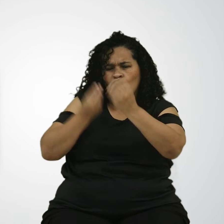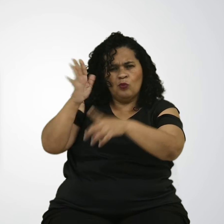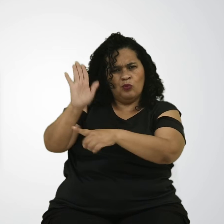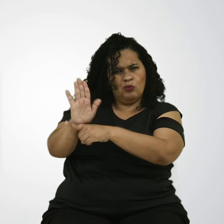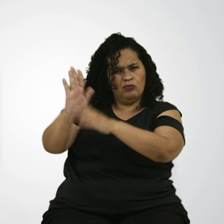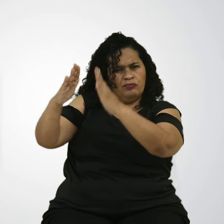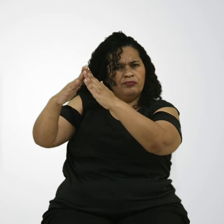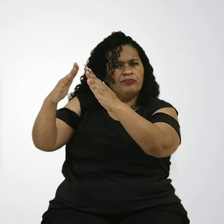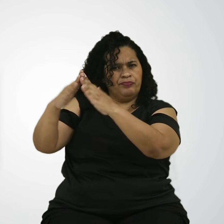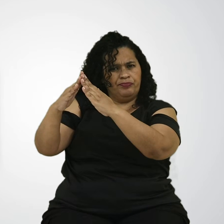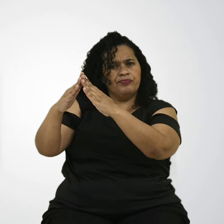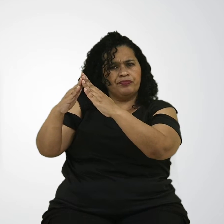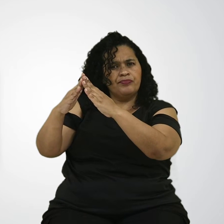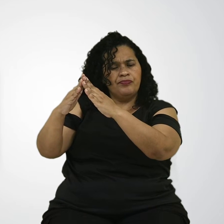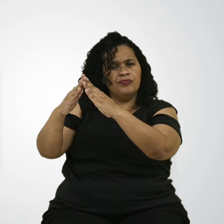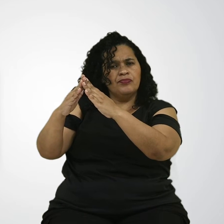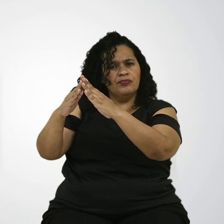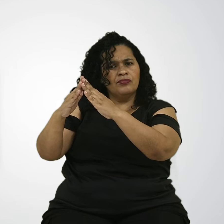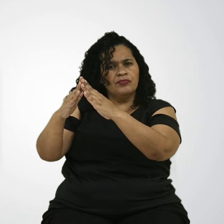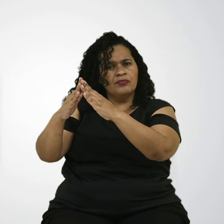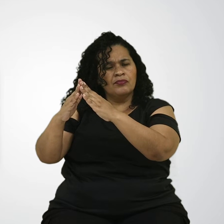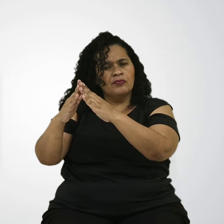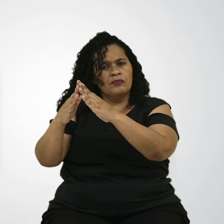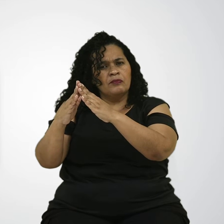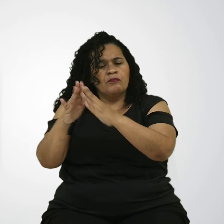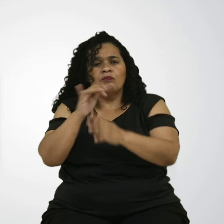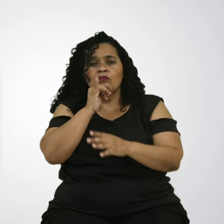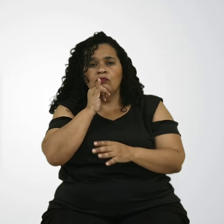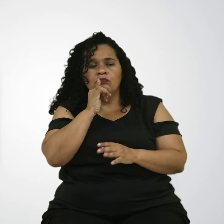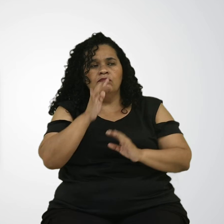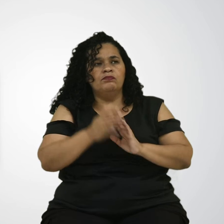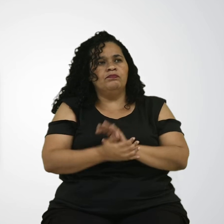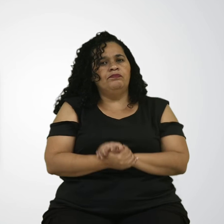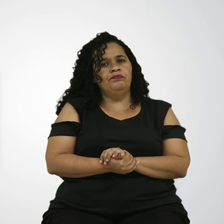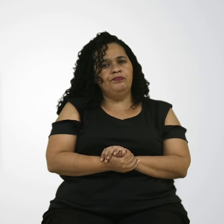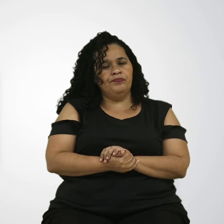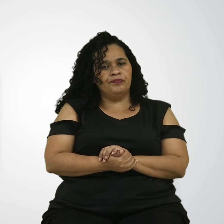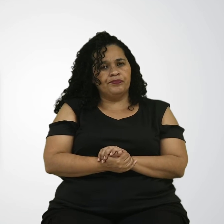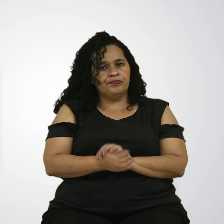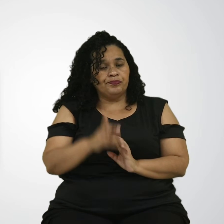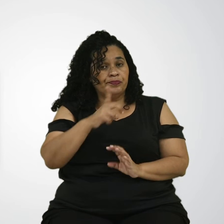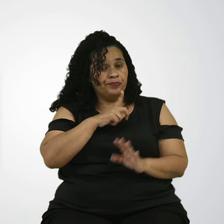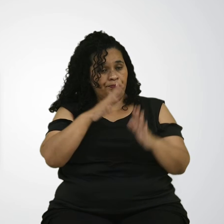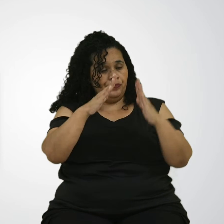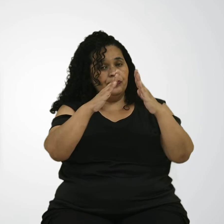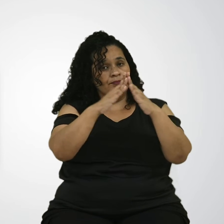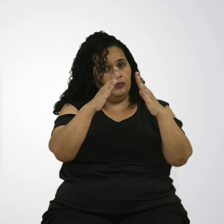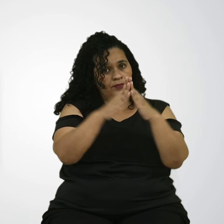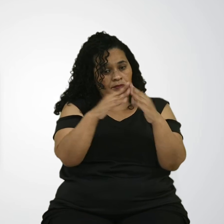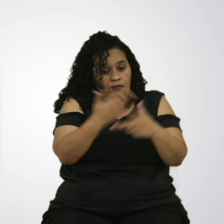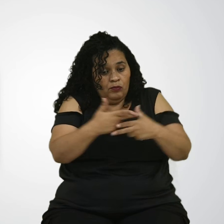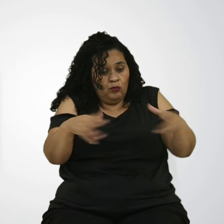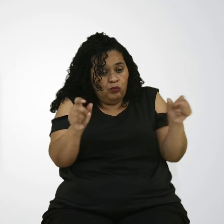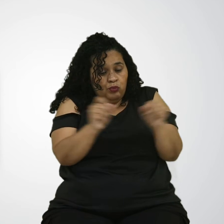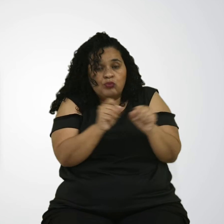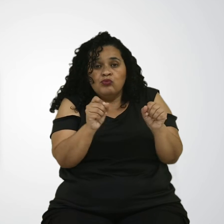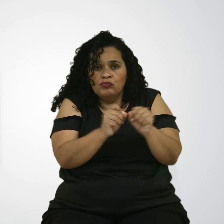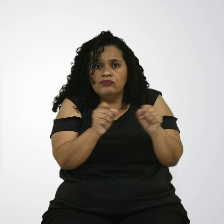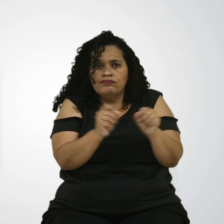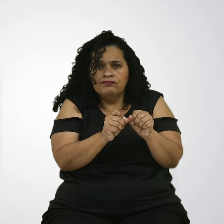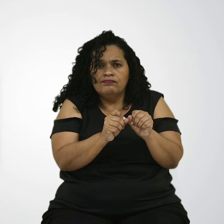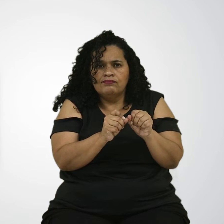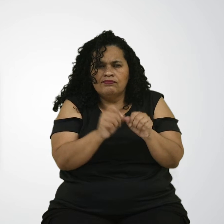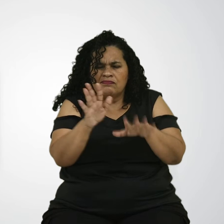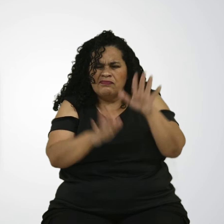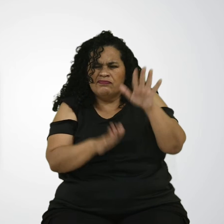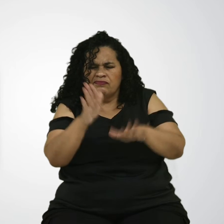A partir do momento que a tarefa que eu exerço, ela edifica o meu lar, né? Às vezes a gente vê a